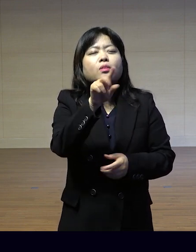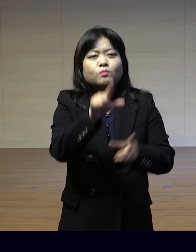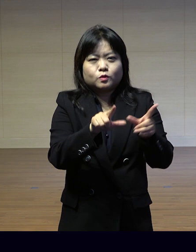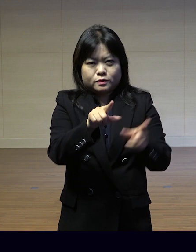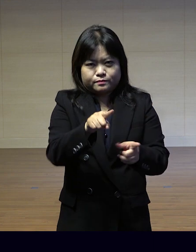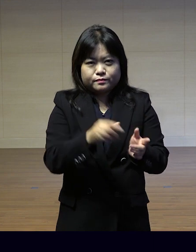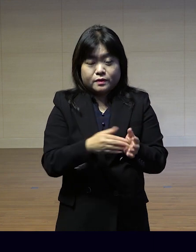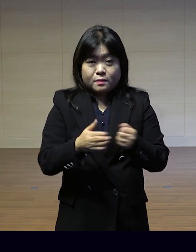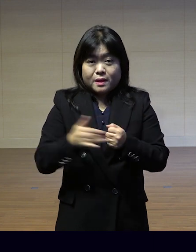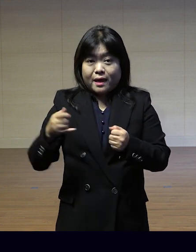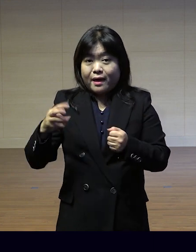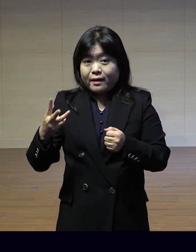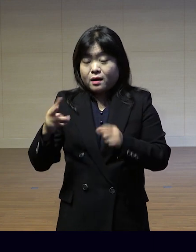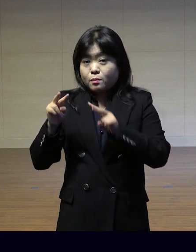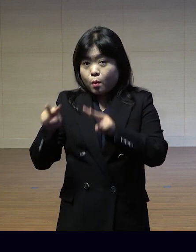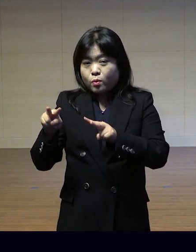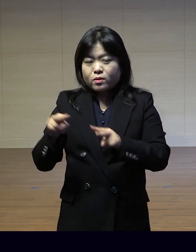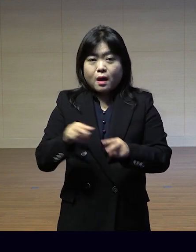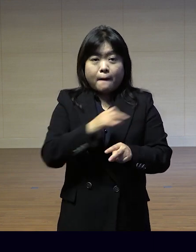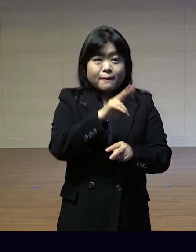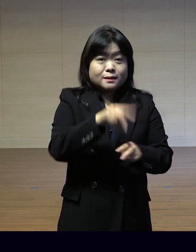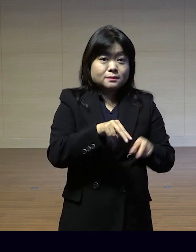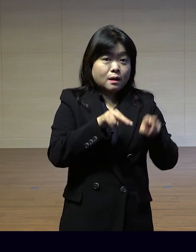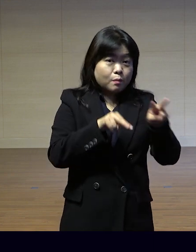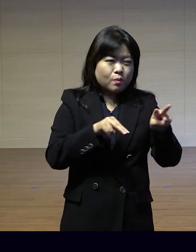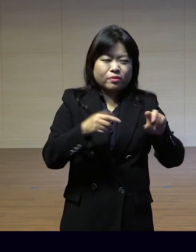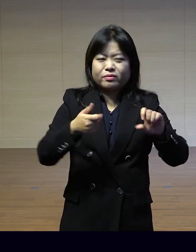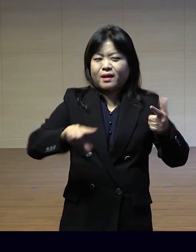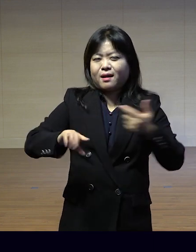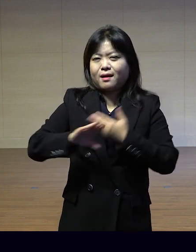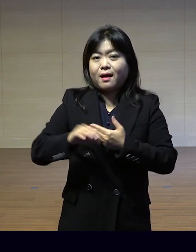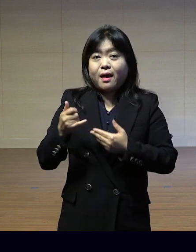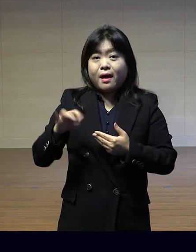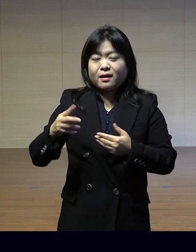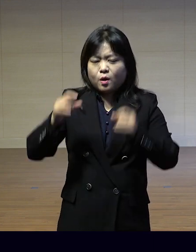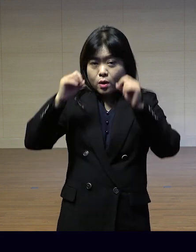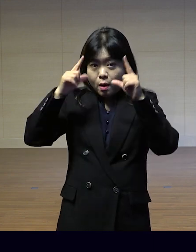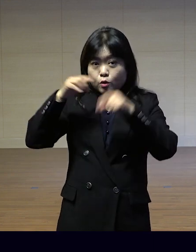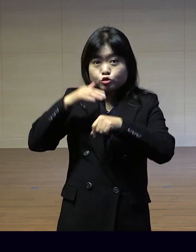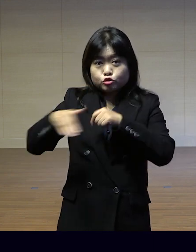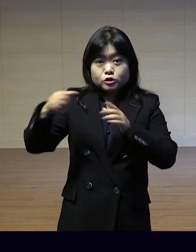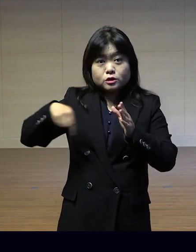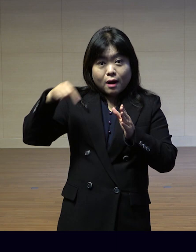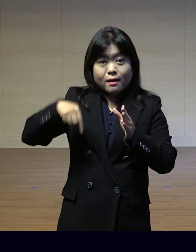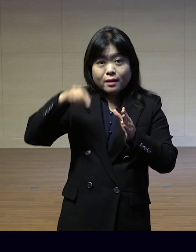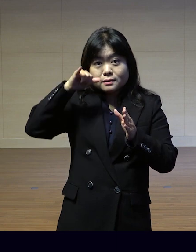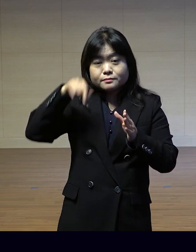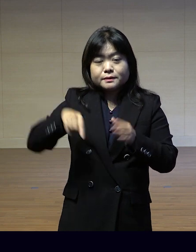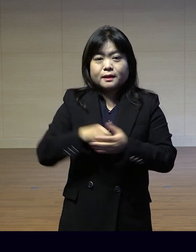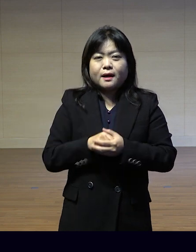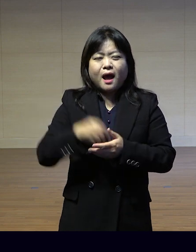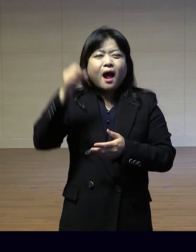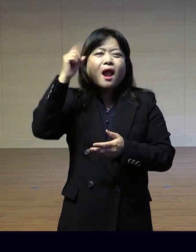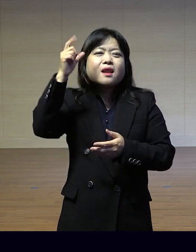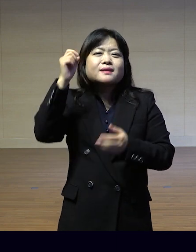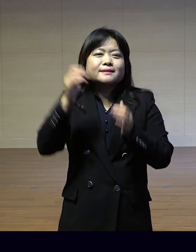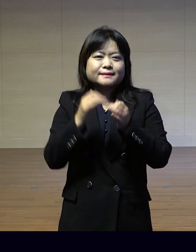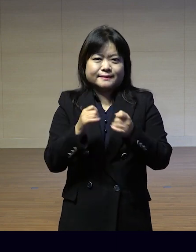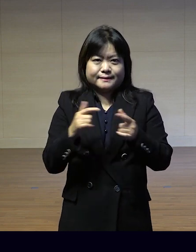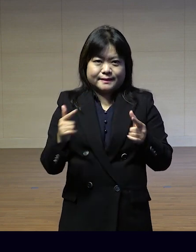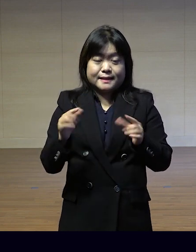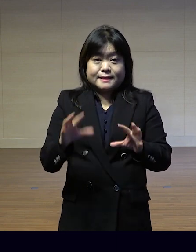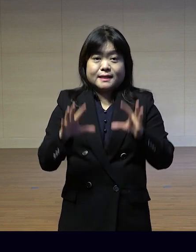마르크스는 헤겔이 본 세계하고는 전혀 다릅니다. 헤겔은 여전히 계몽주의적 관점 안에 있습니다. 엘리트들이